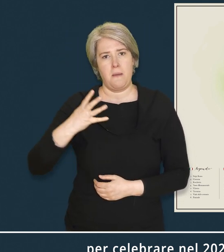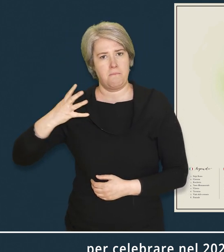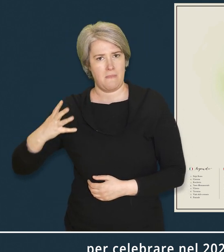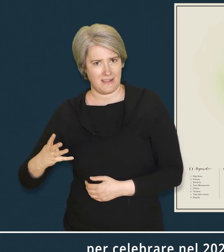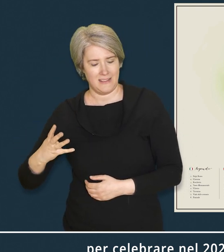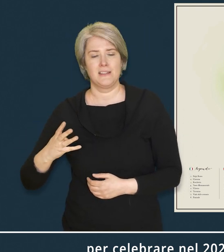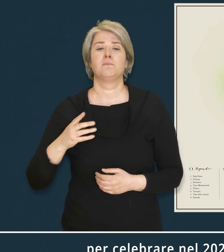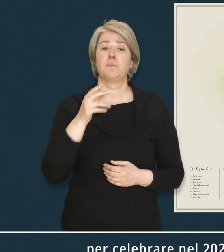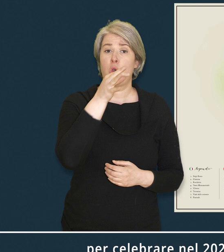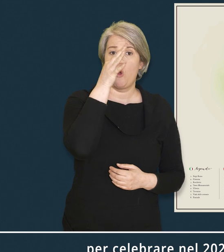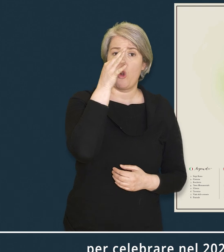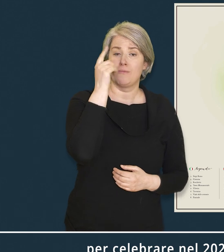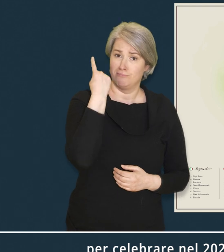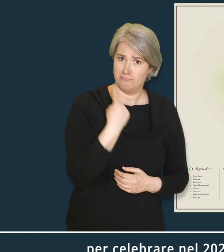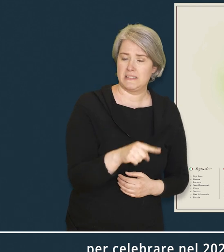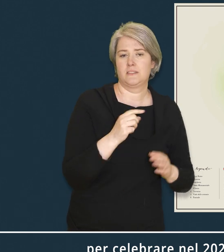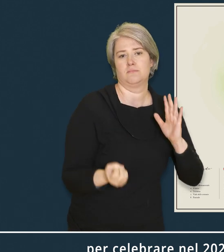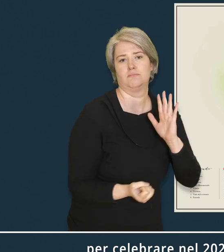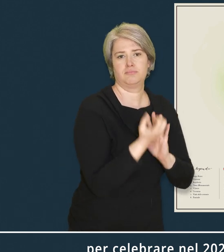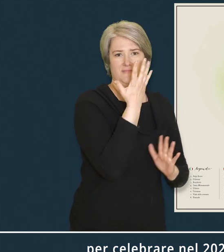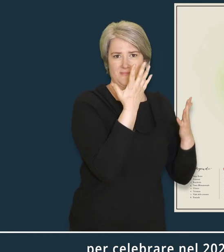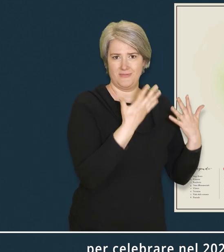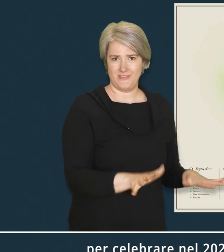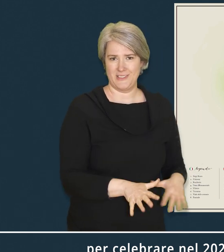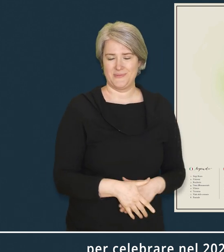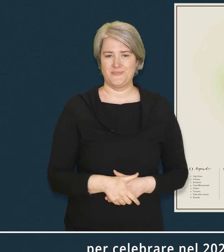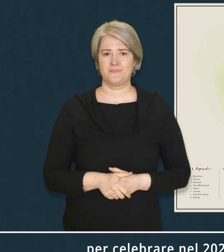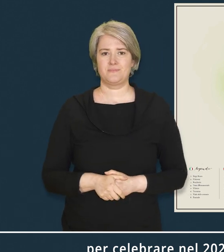del cardinale Carlo Maria Martini.